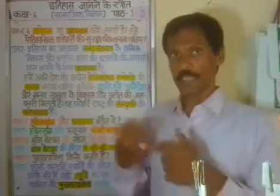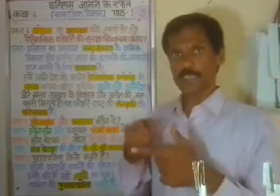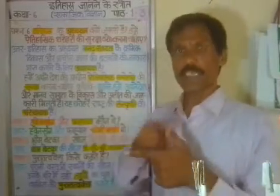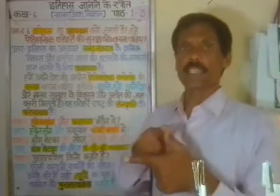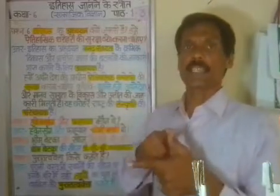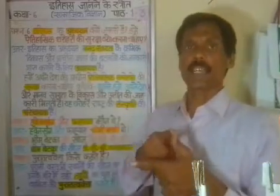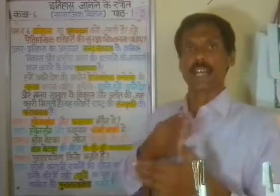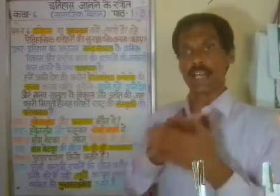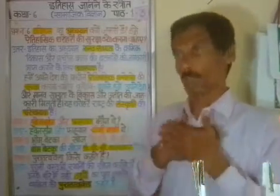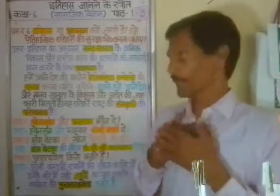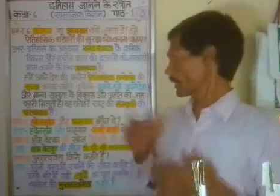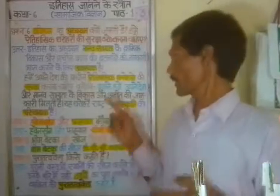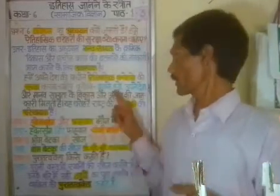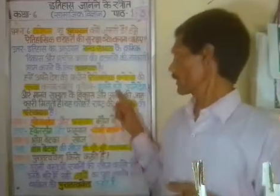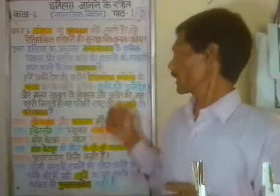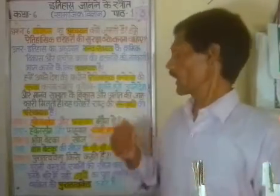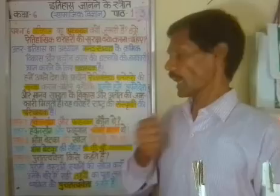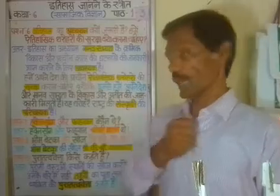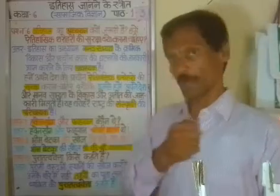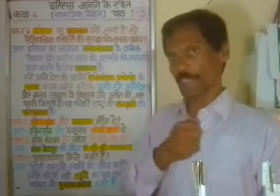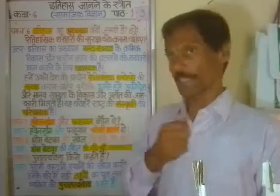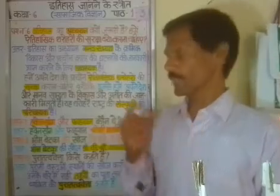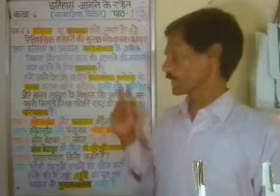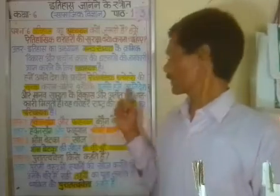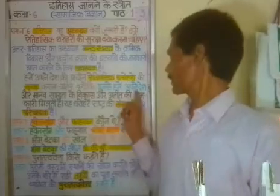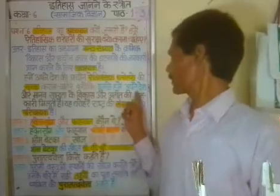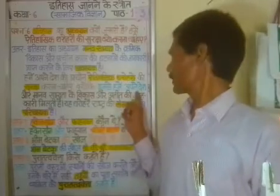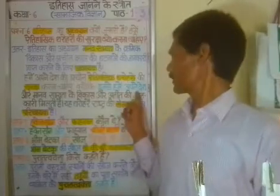इनसे हमें अपने